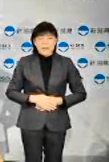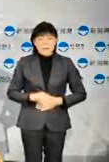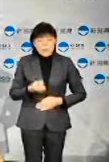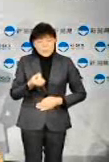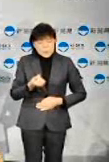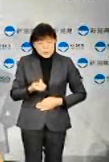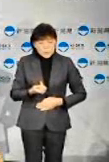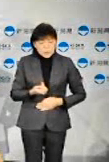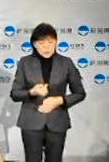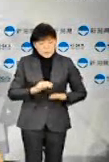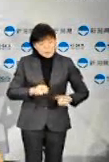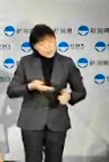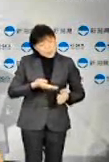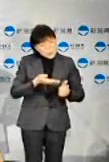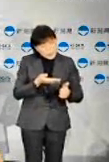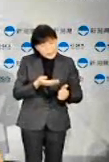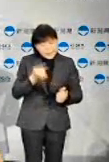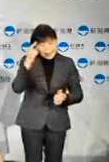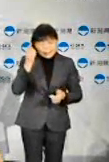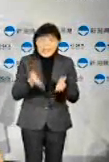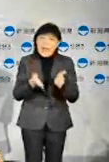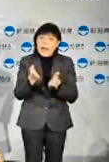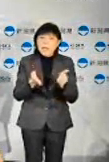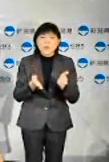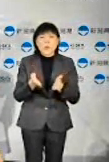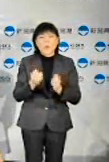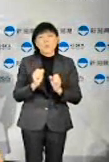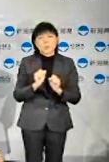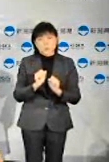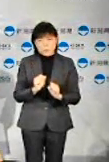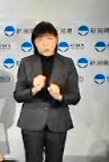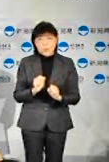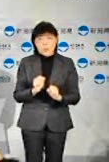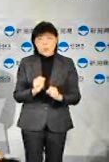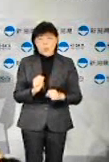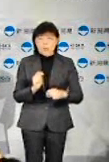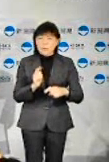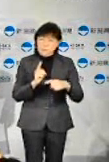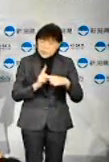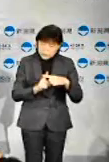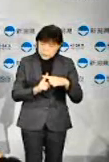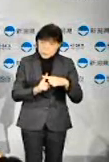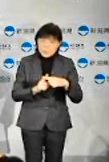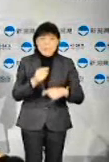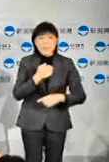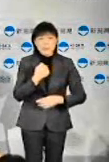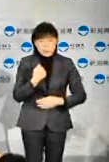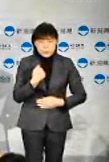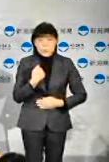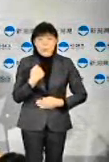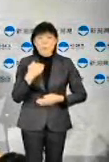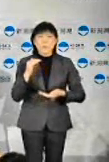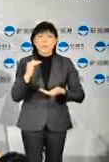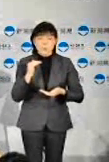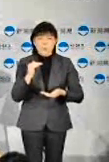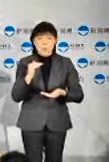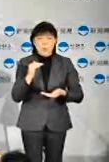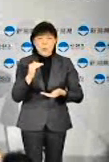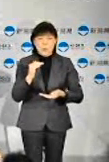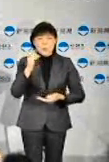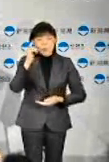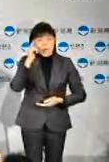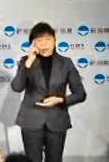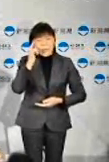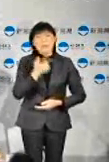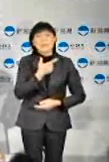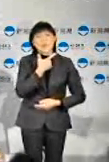てにあの配慮する、まあ、あのプラスっていうか、そうしたことを考えて